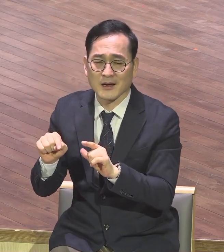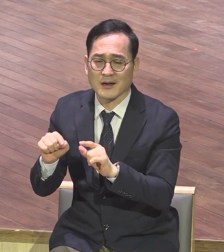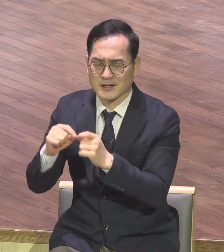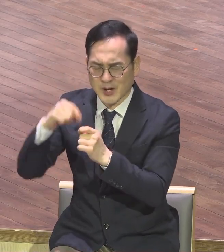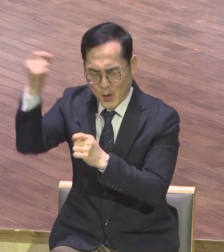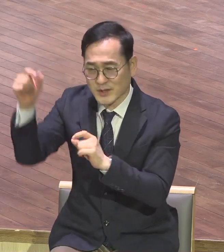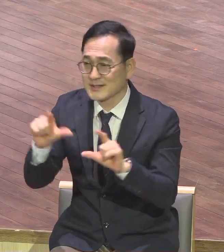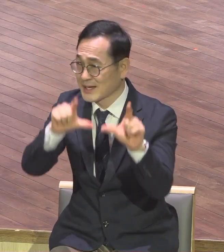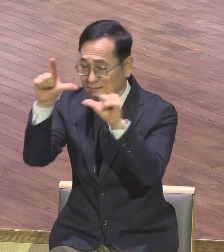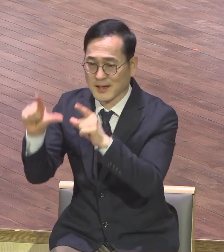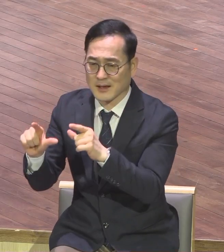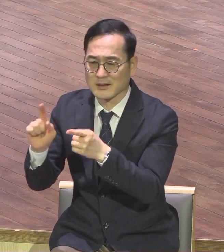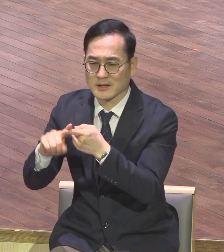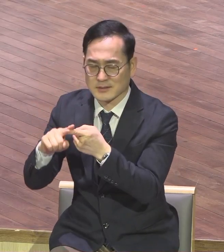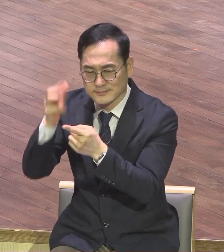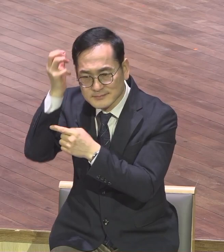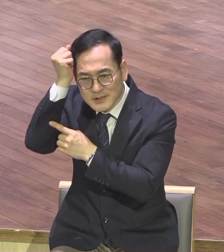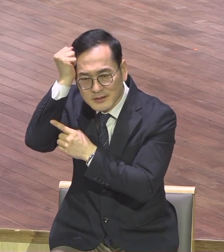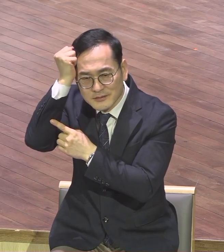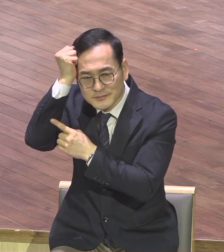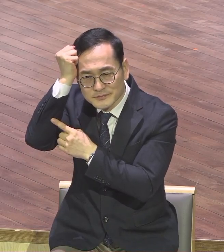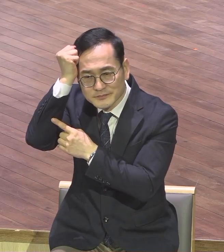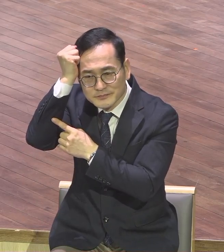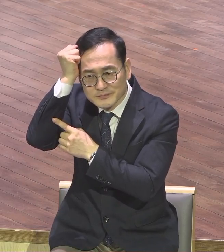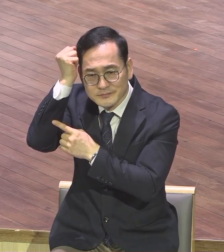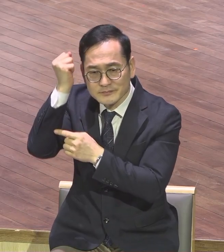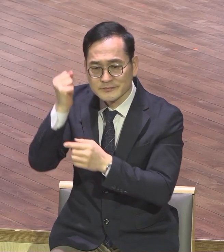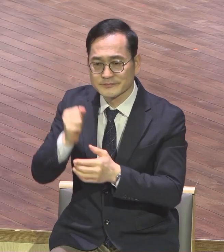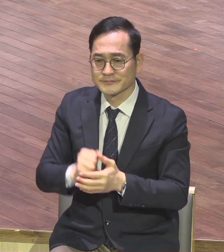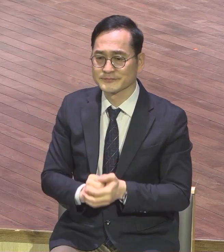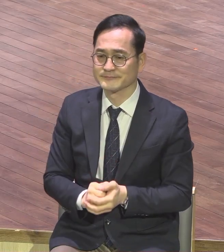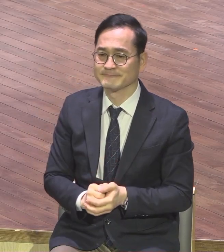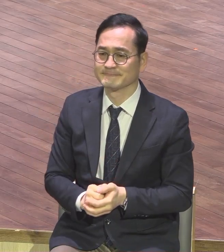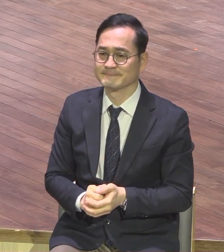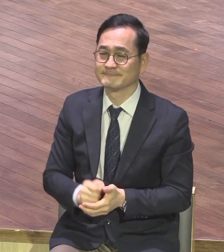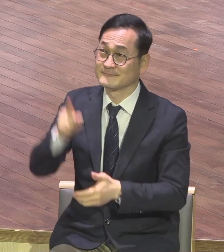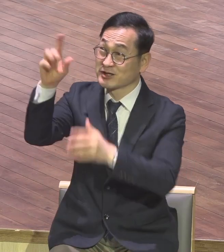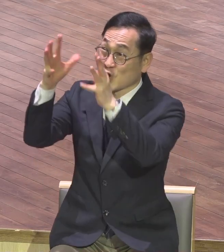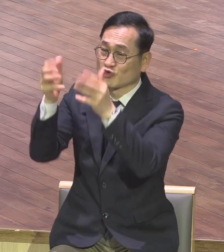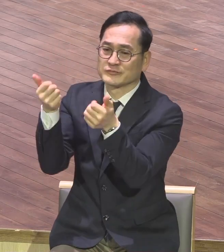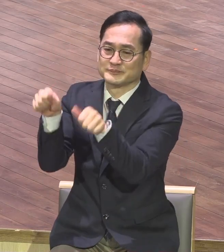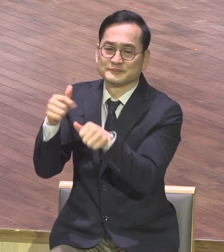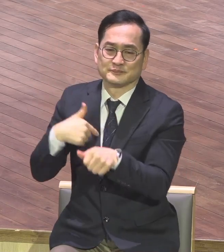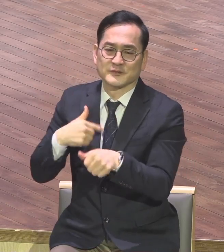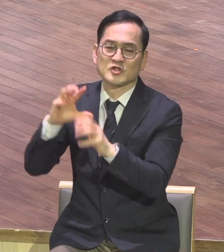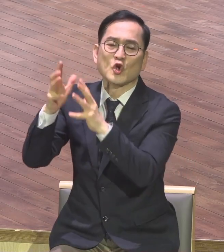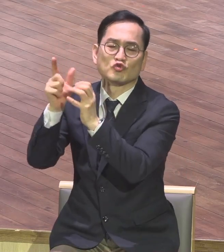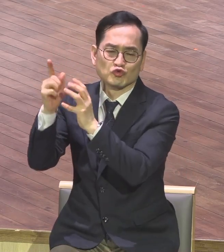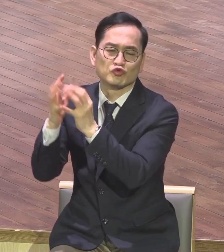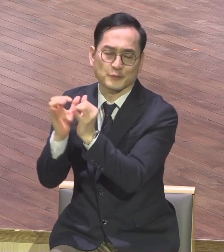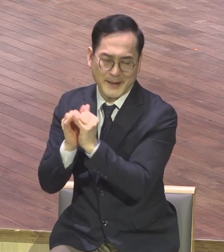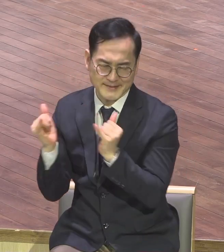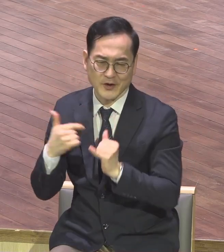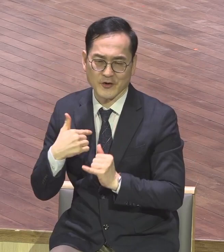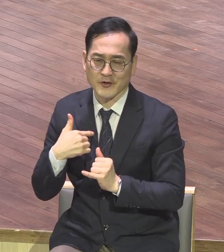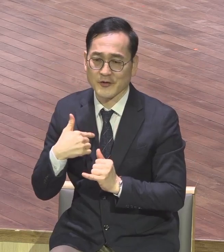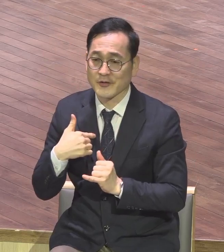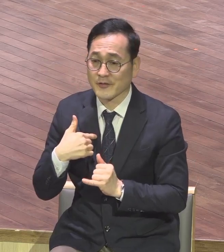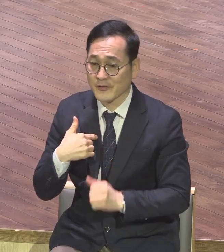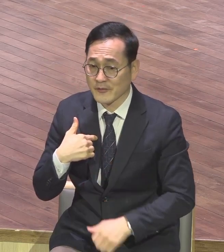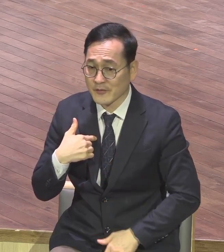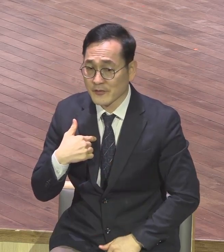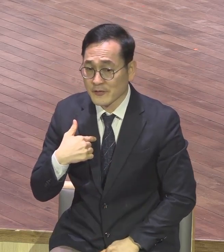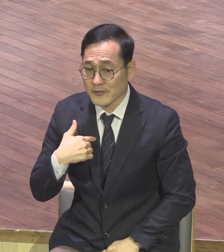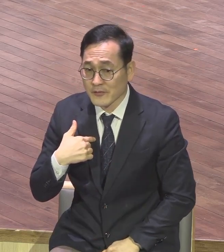강조하고 있어요. 우리의 시민권은 하늘에 있는지라. 자, 우리가 천국 시민권자라는